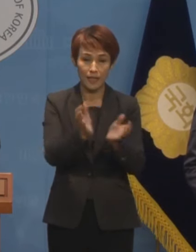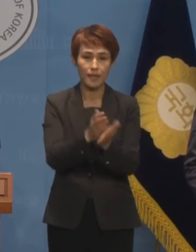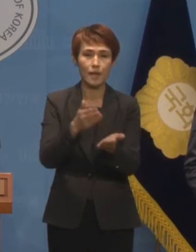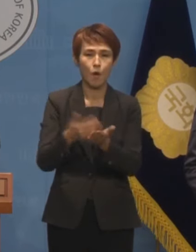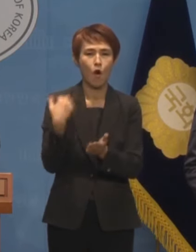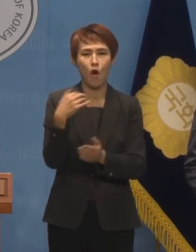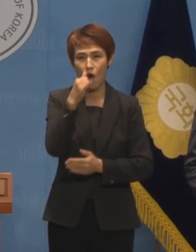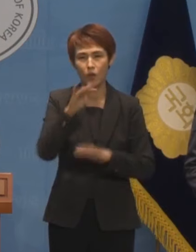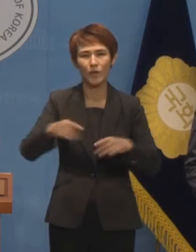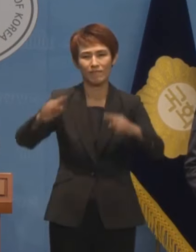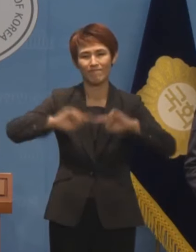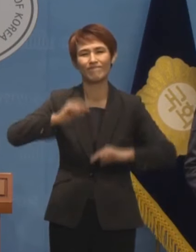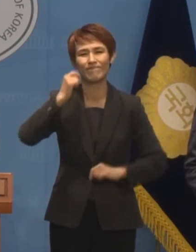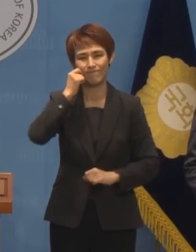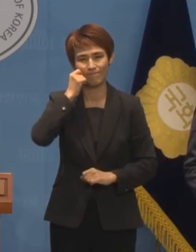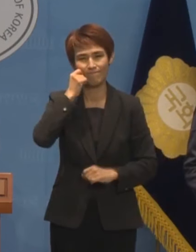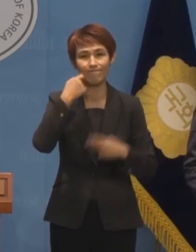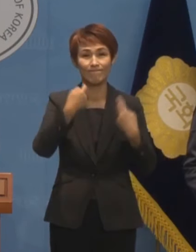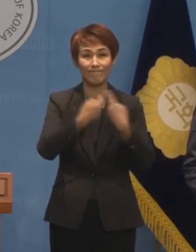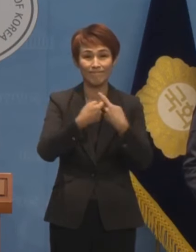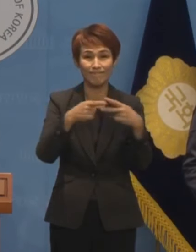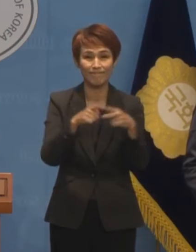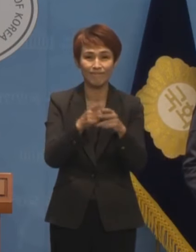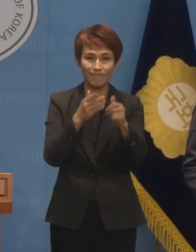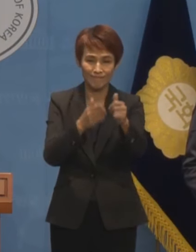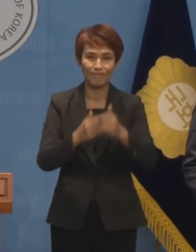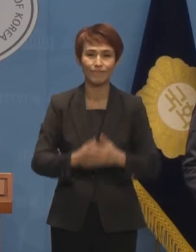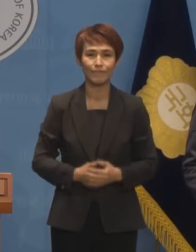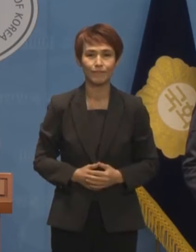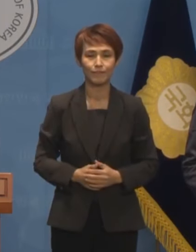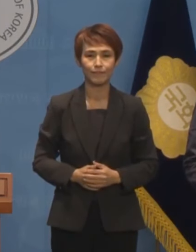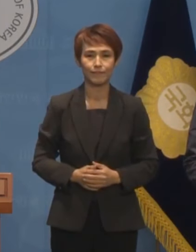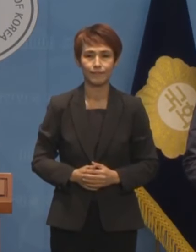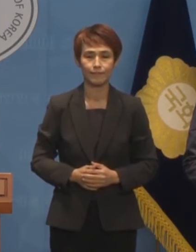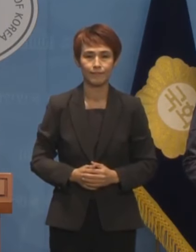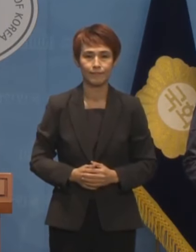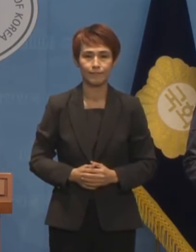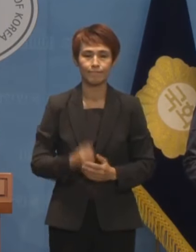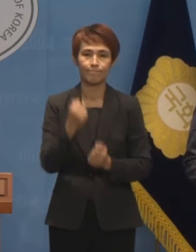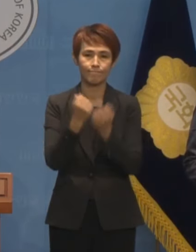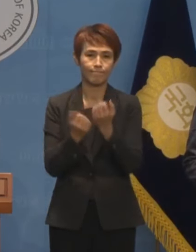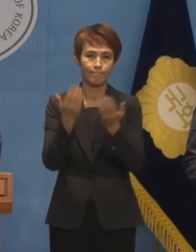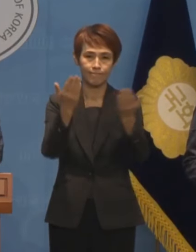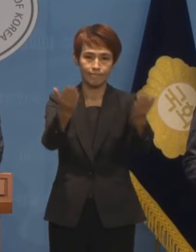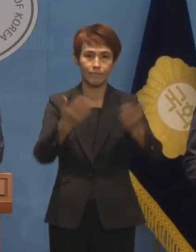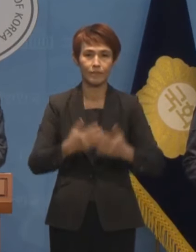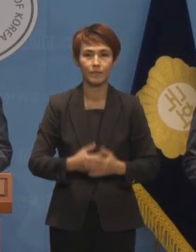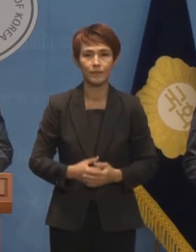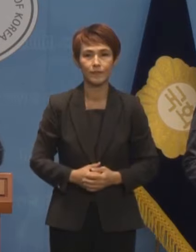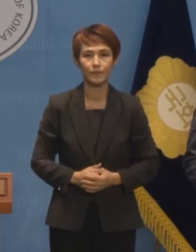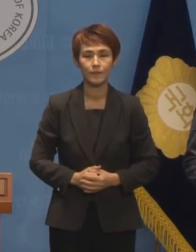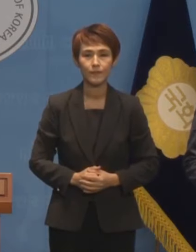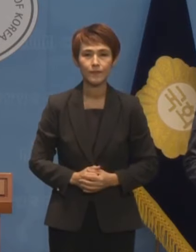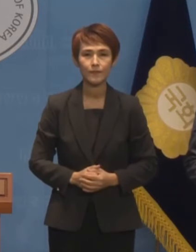참석이 어려워졌습니다. 양해 바랍니다. 지금부터 기자회견을 하겠습니다.